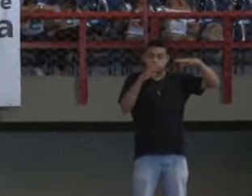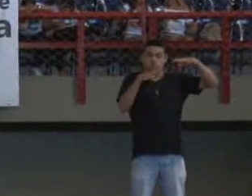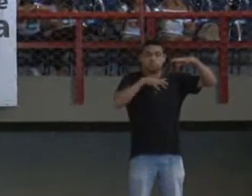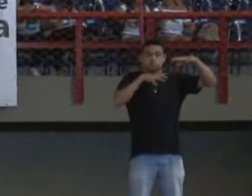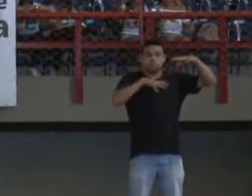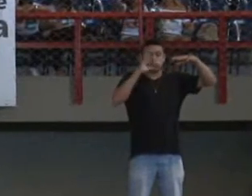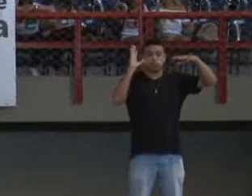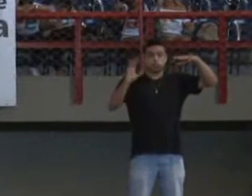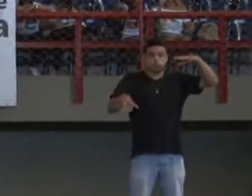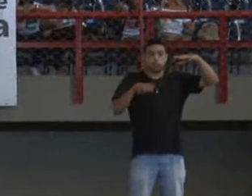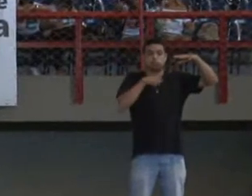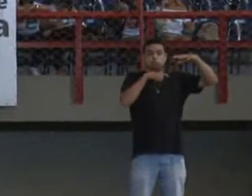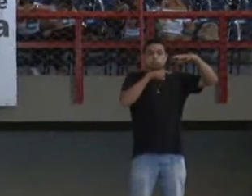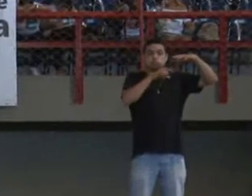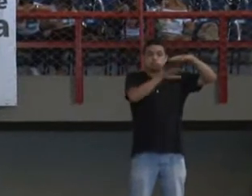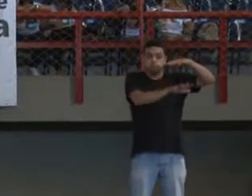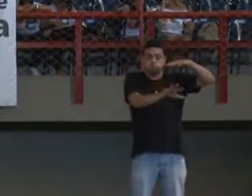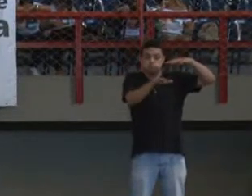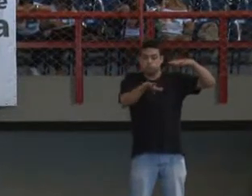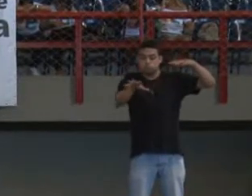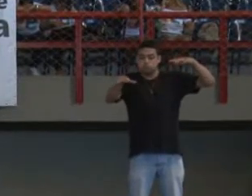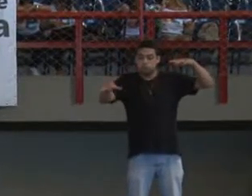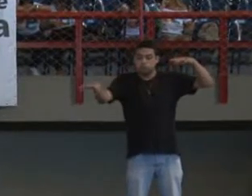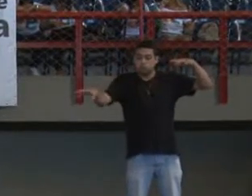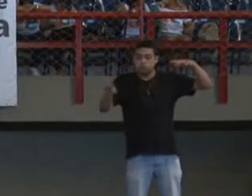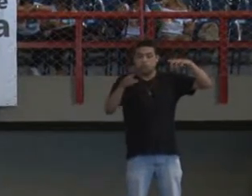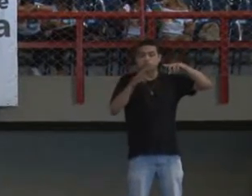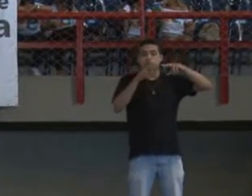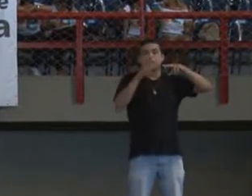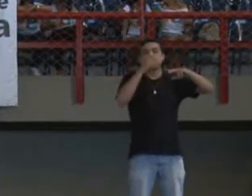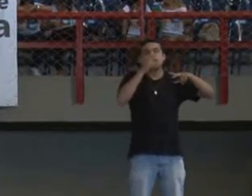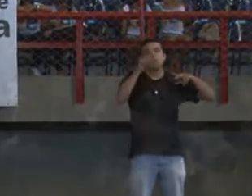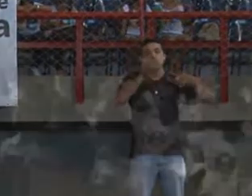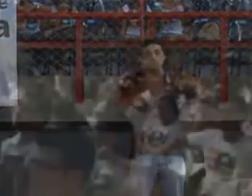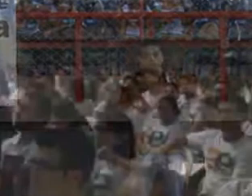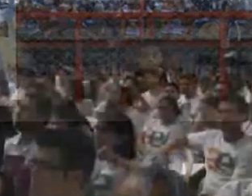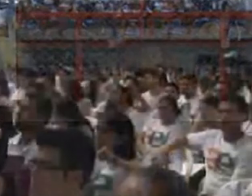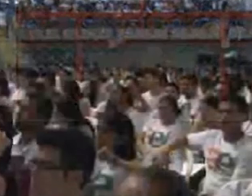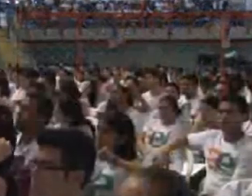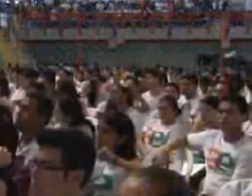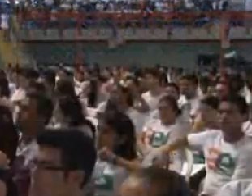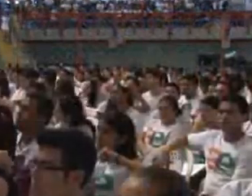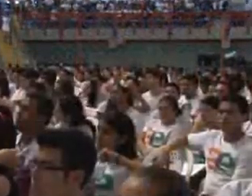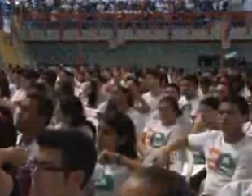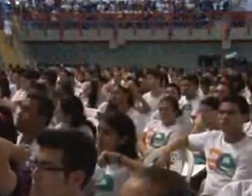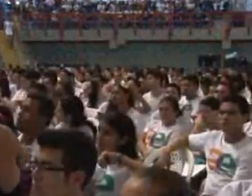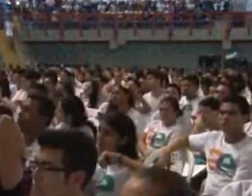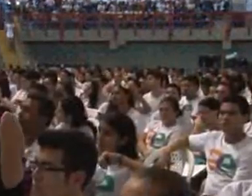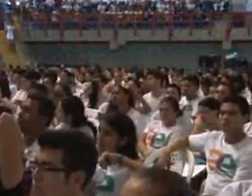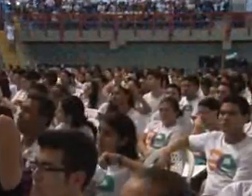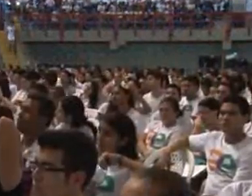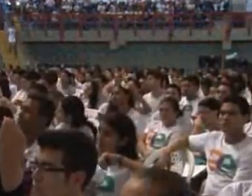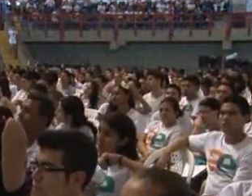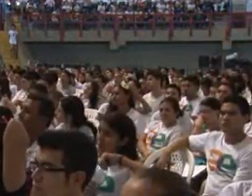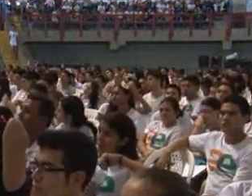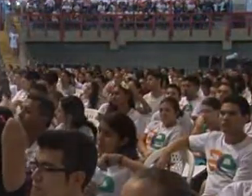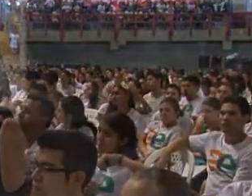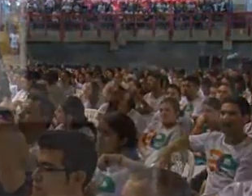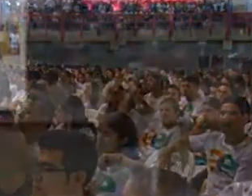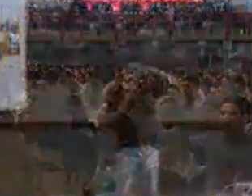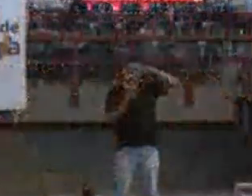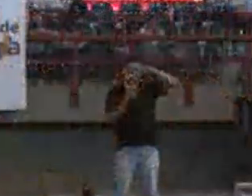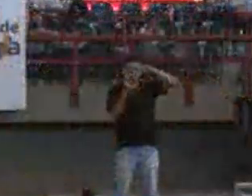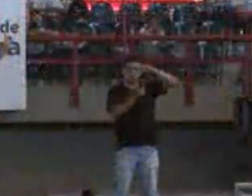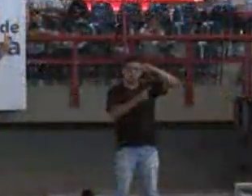se desloca dentro do oceano. É como se fosse quase um rio que corre dentro do oceano. A Terra gira em torno do seu